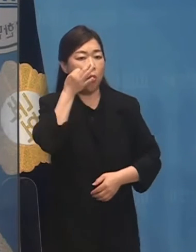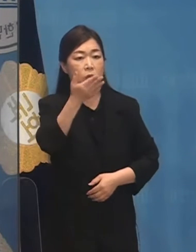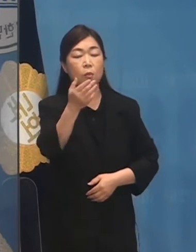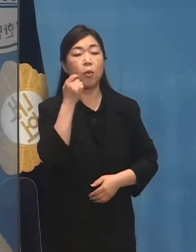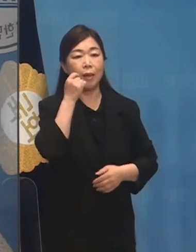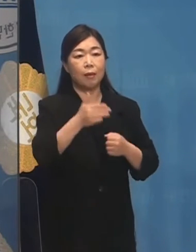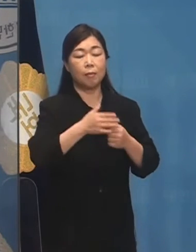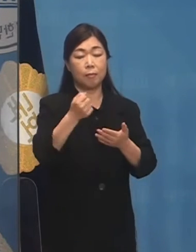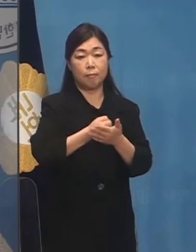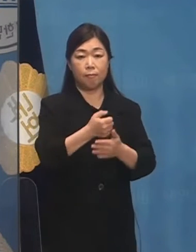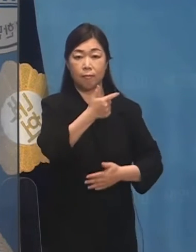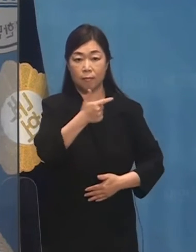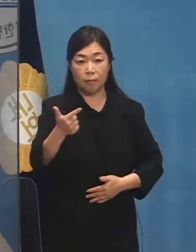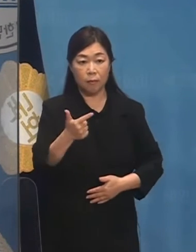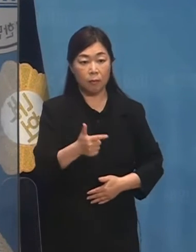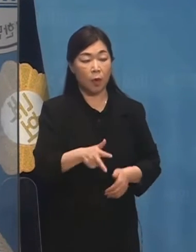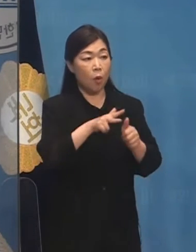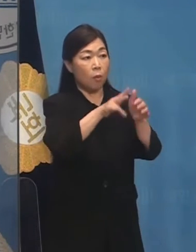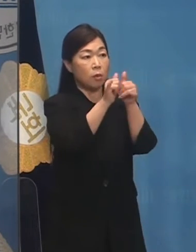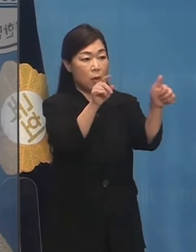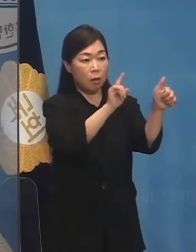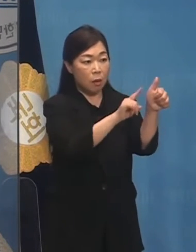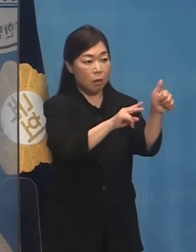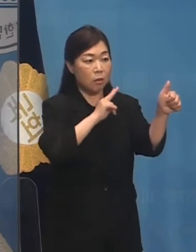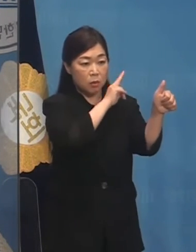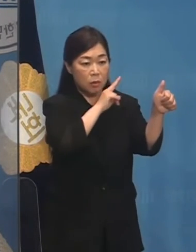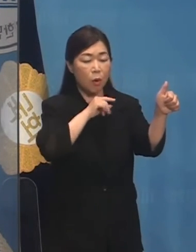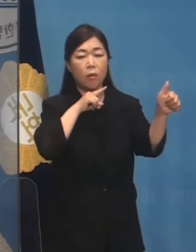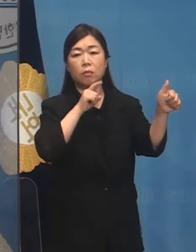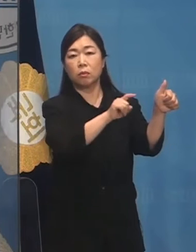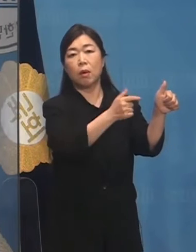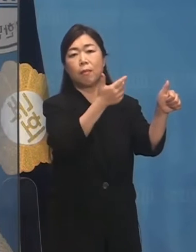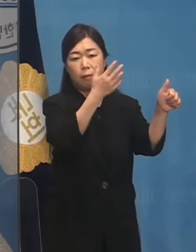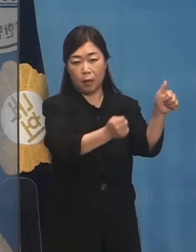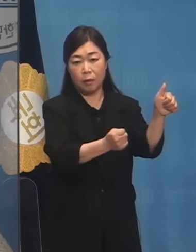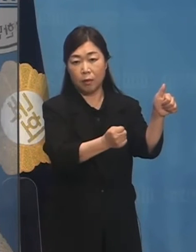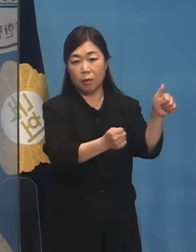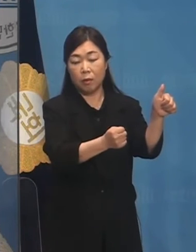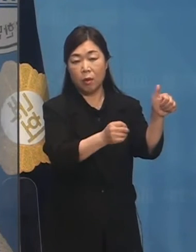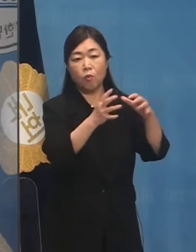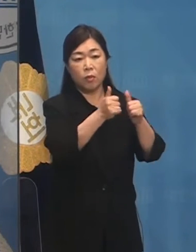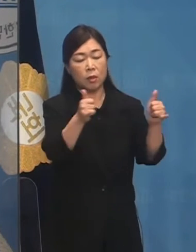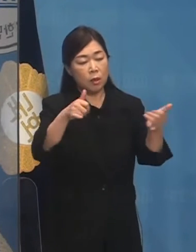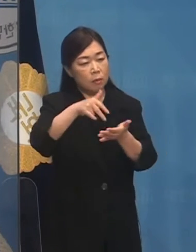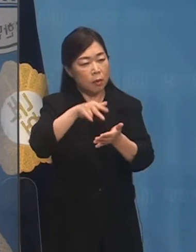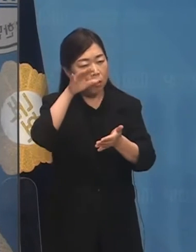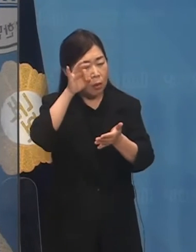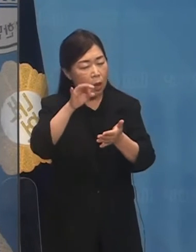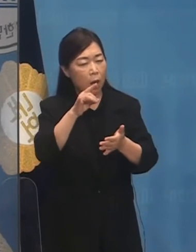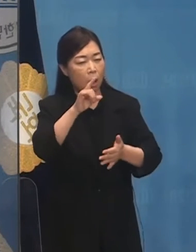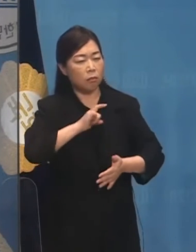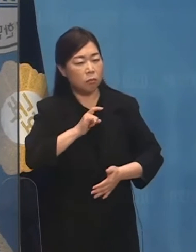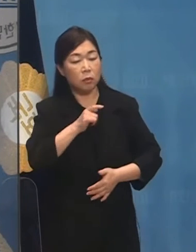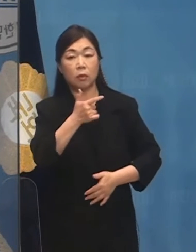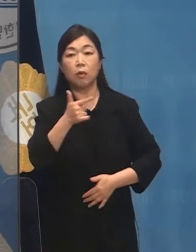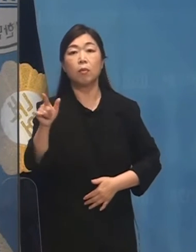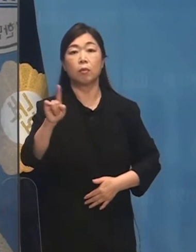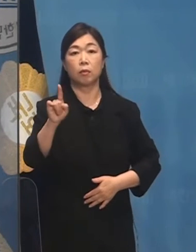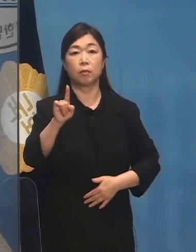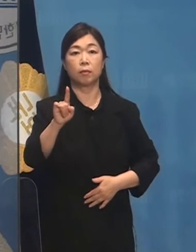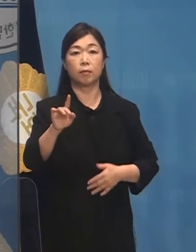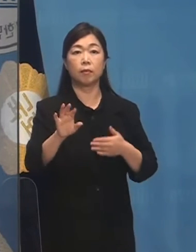생각합니다. 사실 후보자에 대한 그 의혹은 굉장히 많습니다. 특히 국민들이 가장 궁금하게 생각하시는 것은